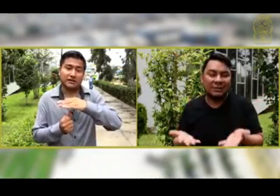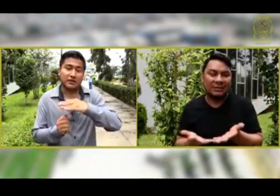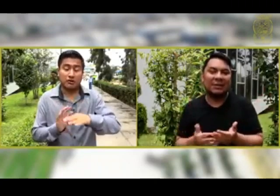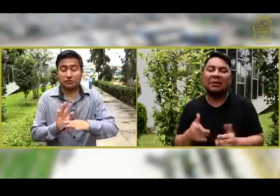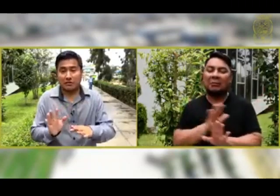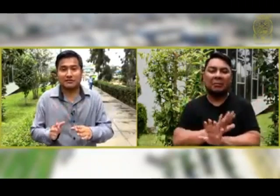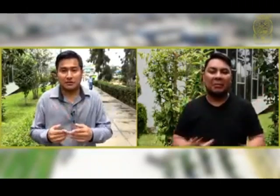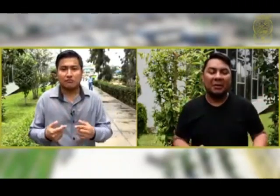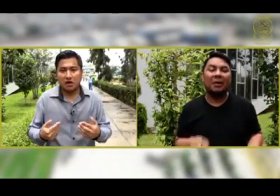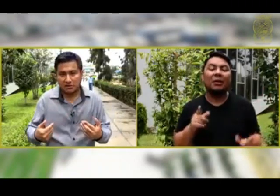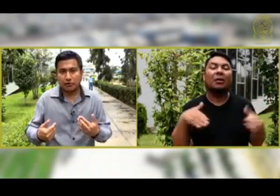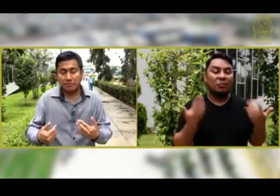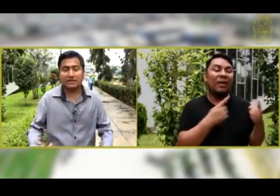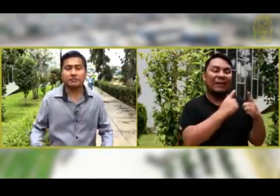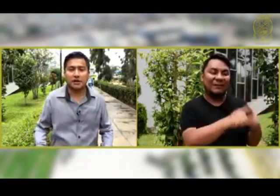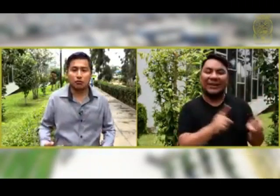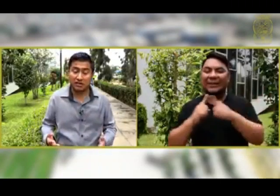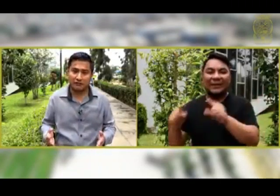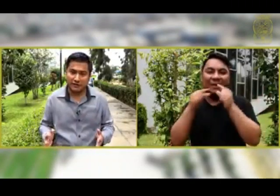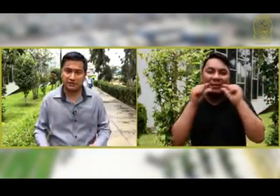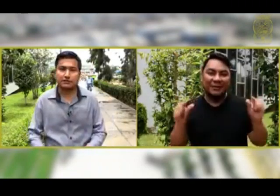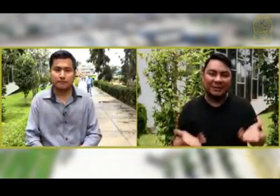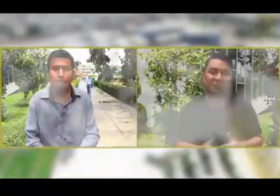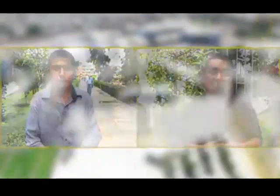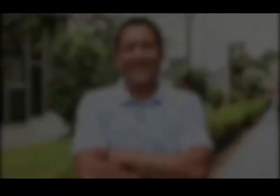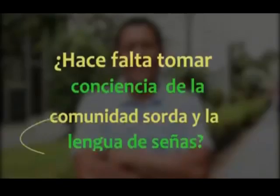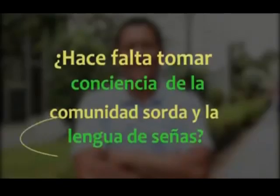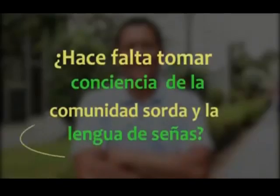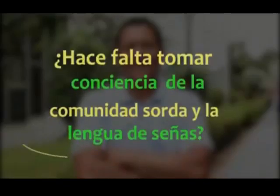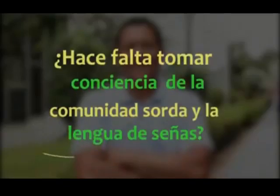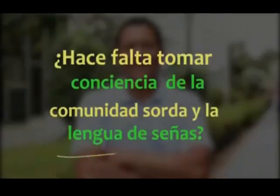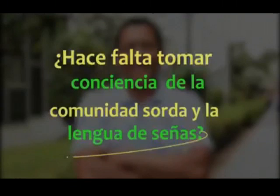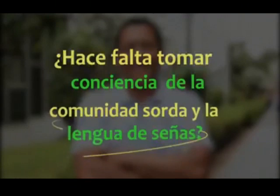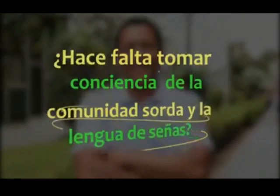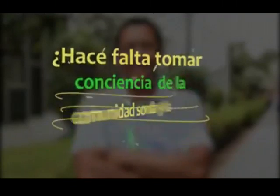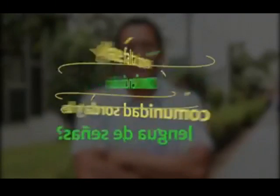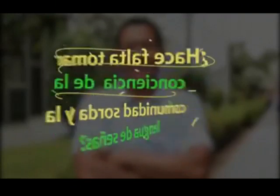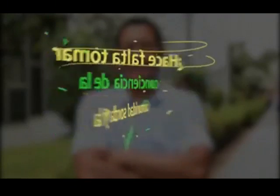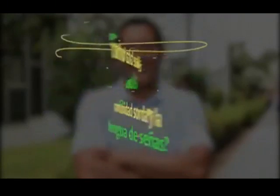seña y con eso le basta, ¿no? Ahí se pueden exhibir algunas diferencias.